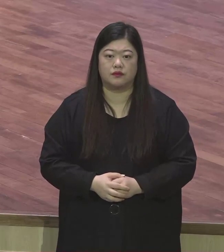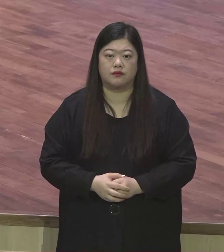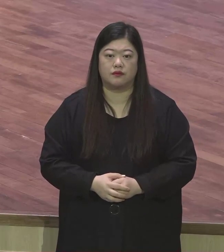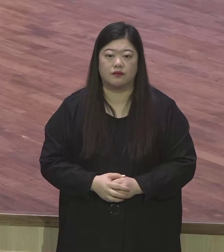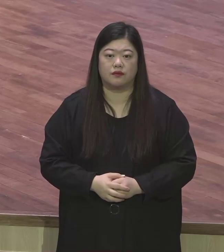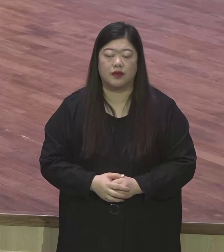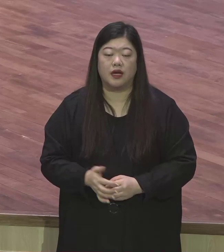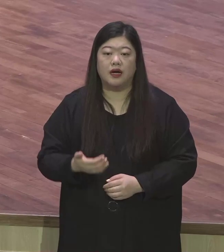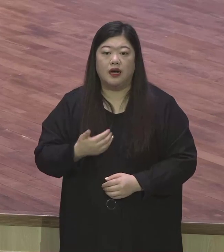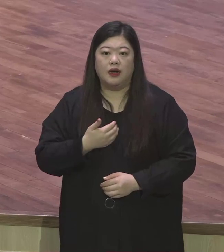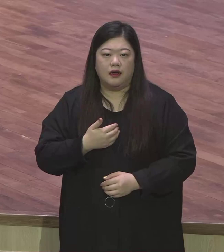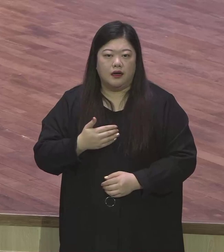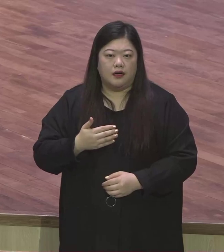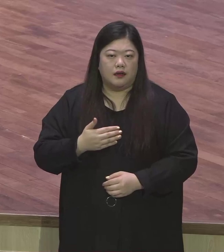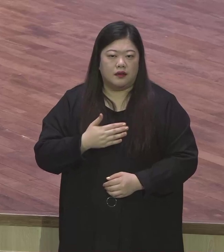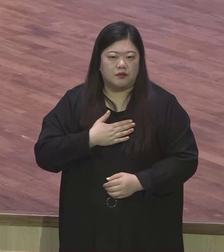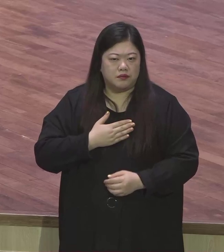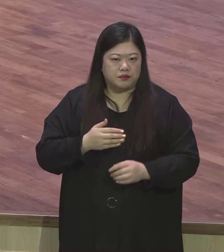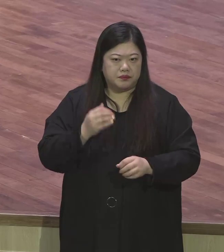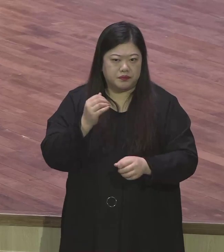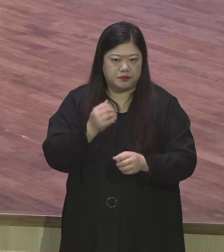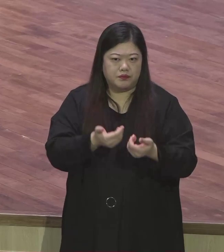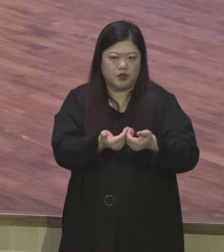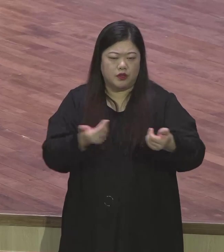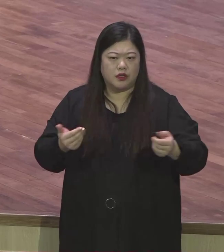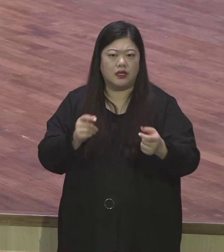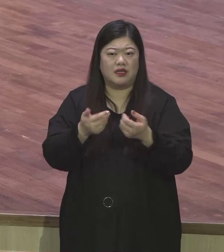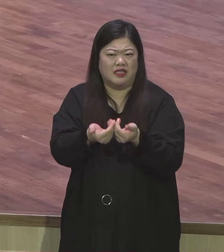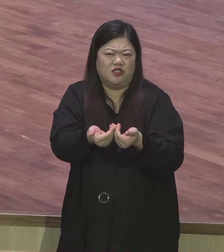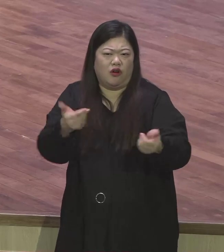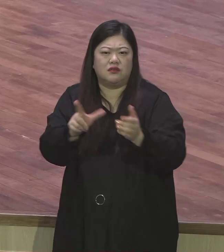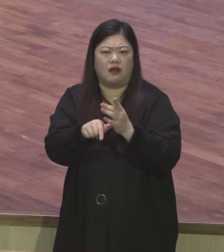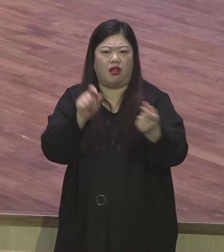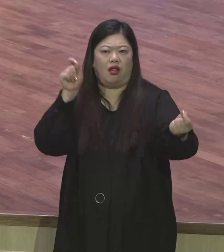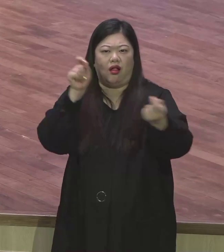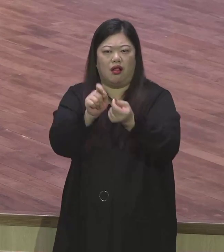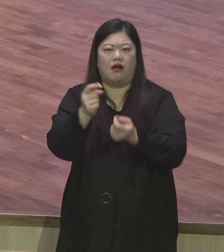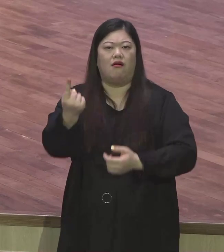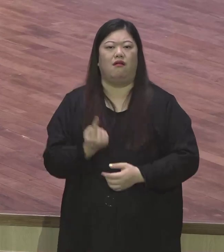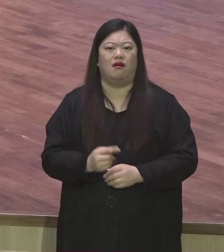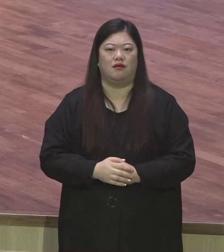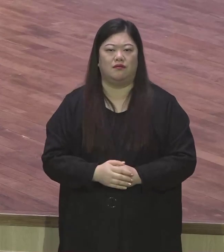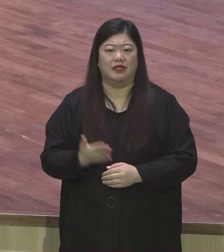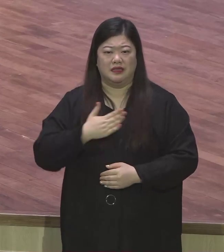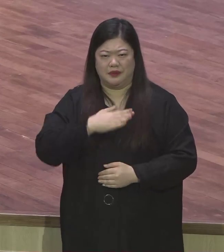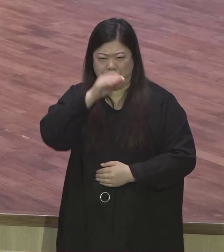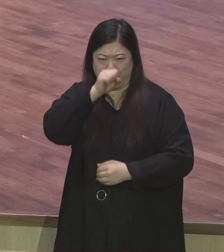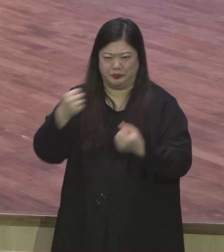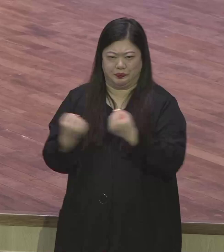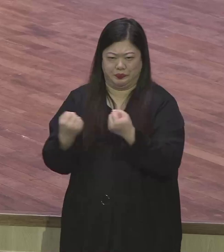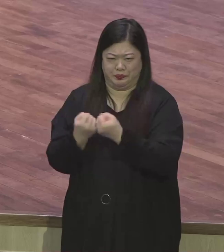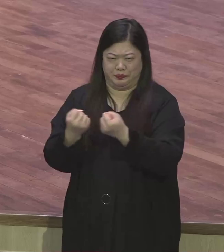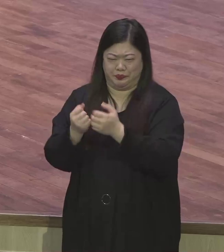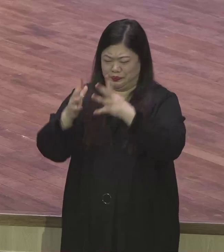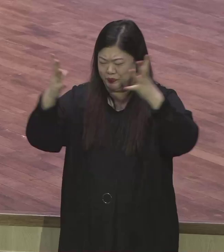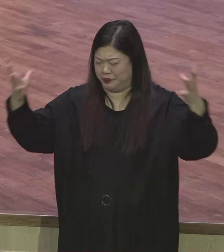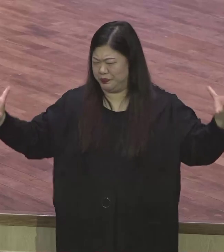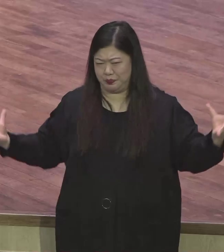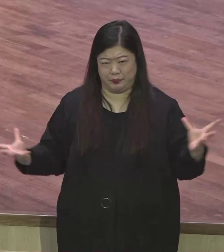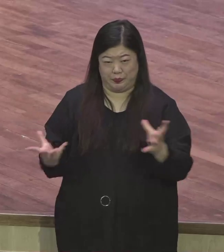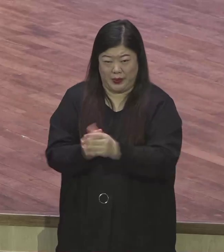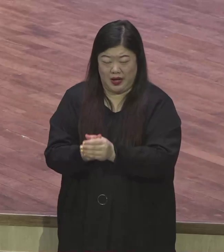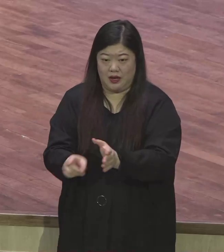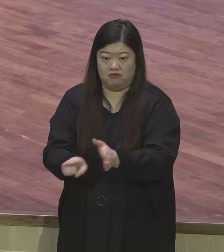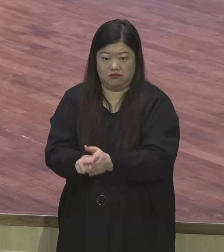전제와 같이 내가 벌써 부어지고 나의 떠날 시각이 가까웠도다. 나는 선한 싸움을 싸우고 달려갈 길을 마치고 믿음을